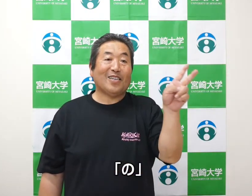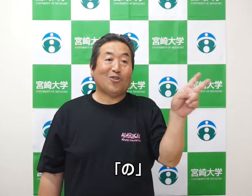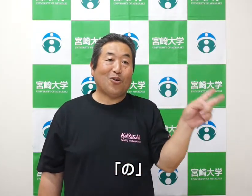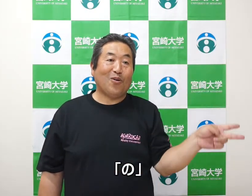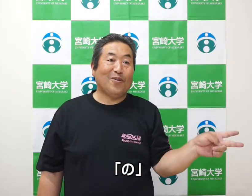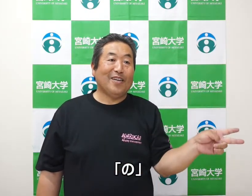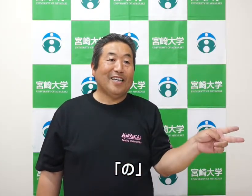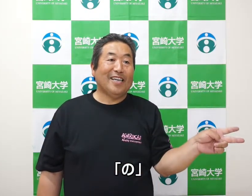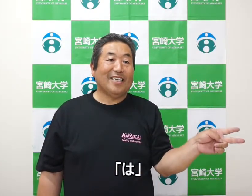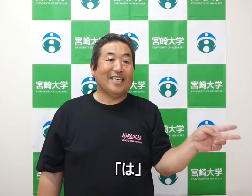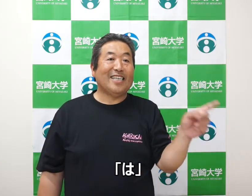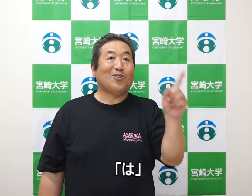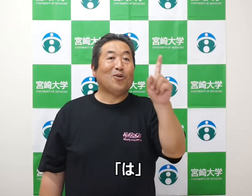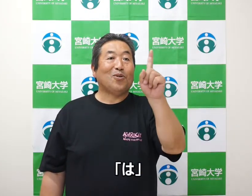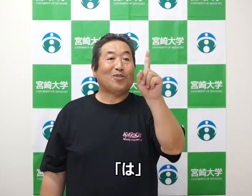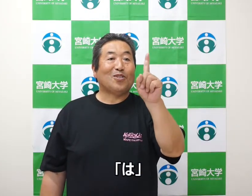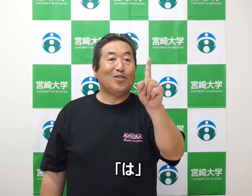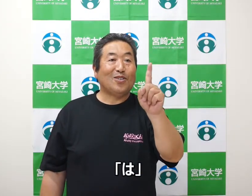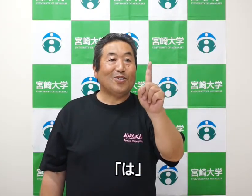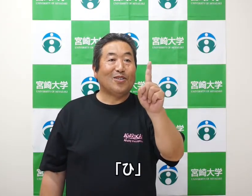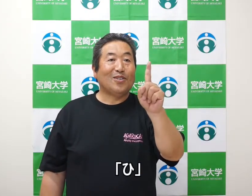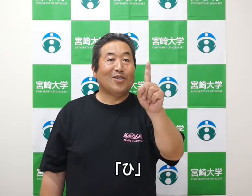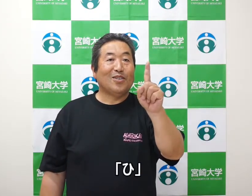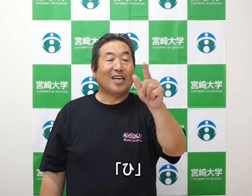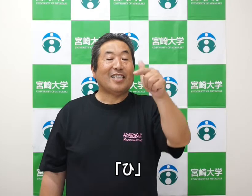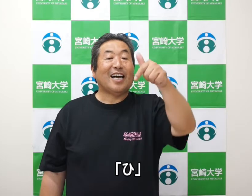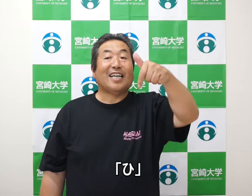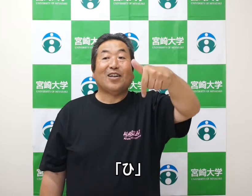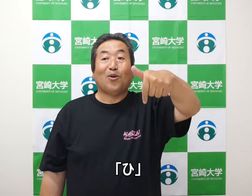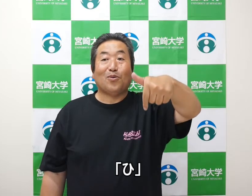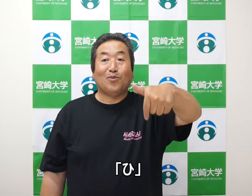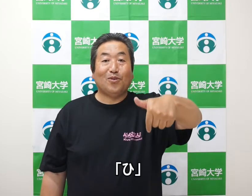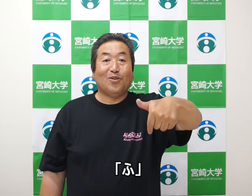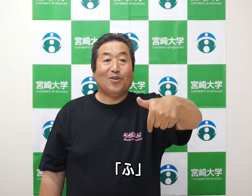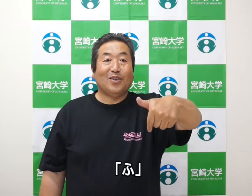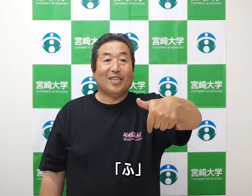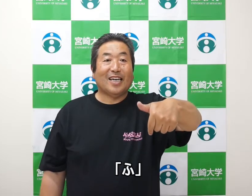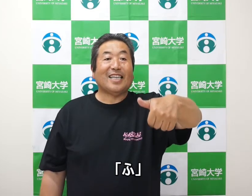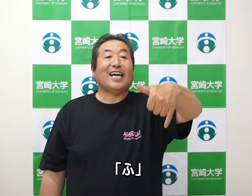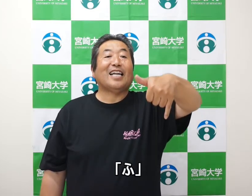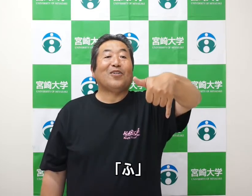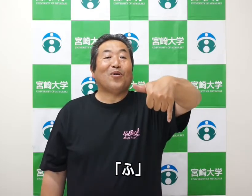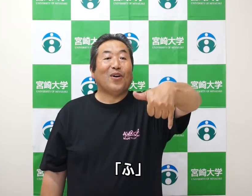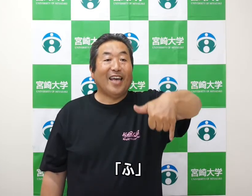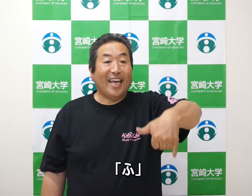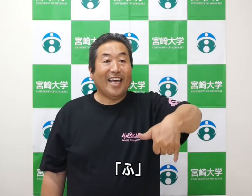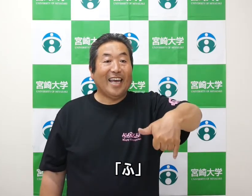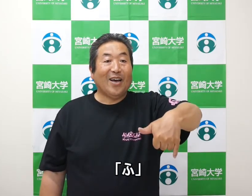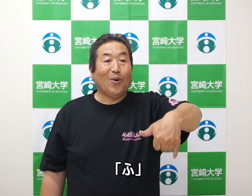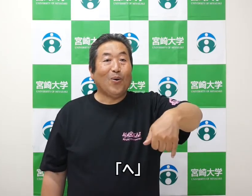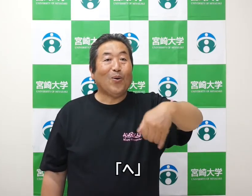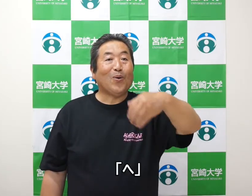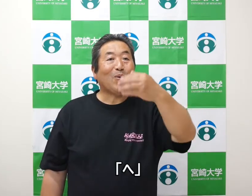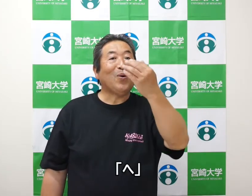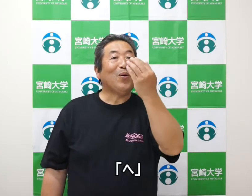外。ひとつ。カタカナのふ。カタカナのへ。ほほほの